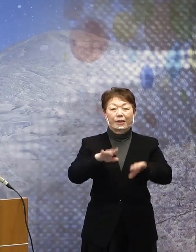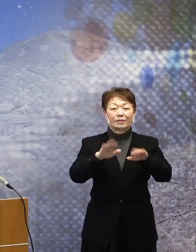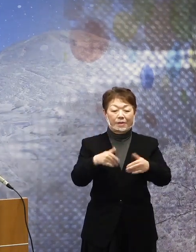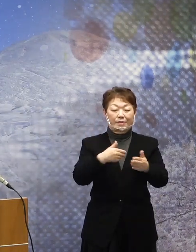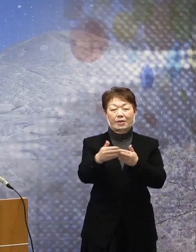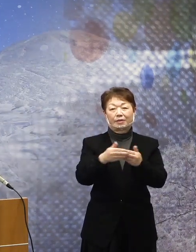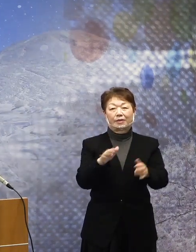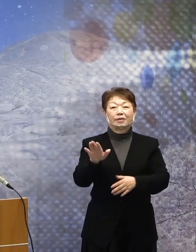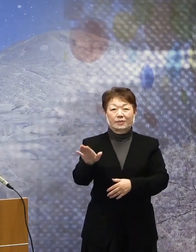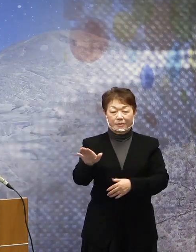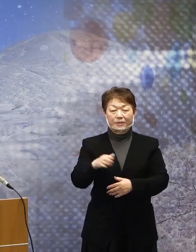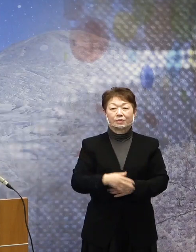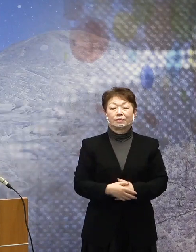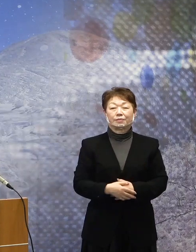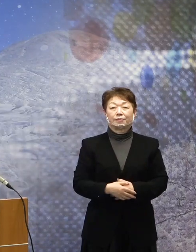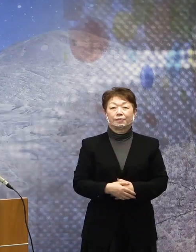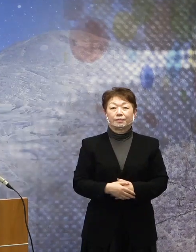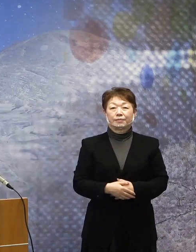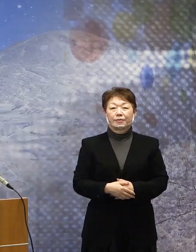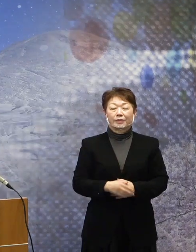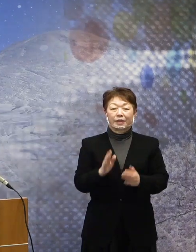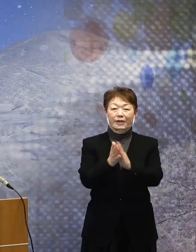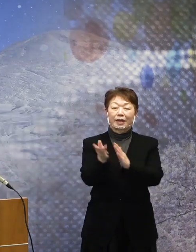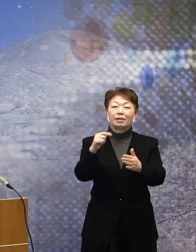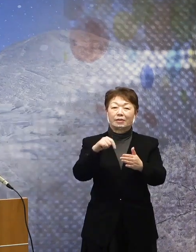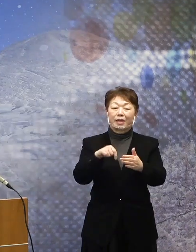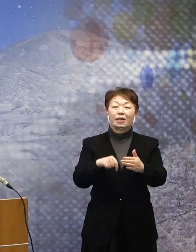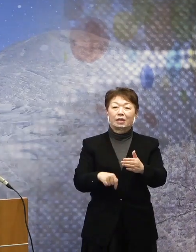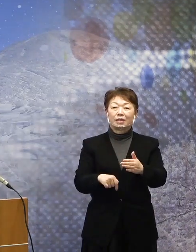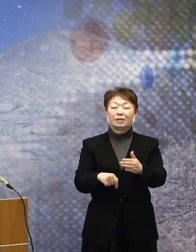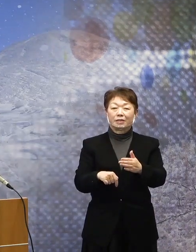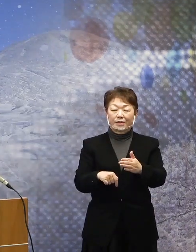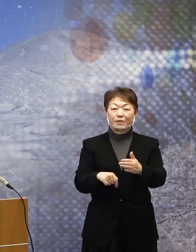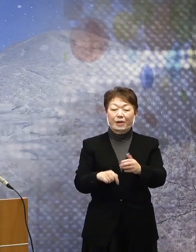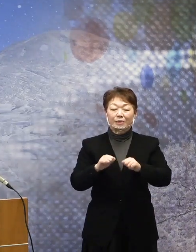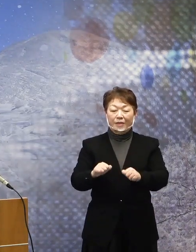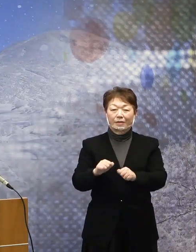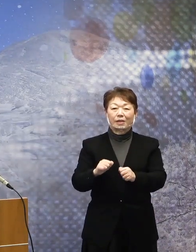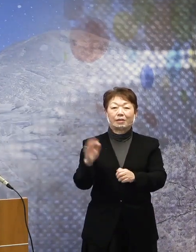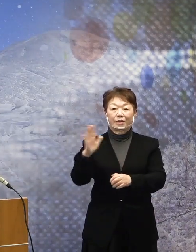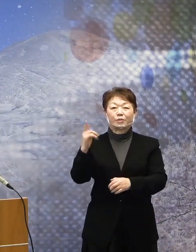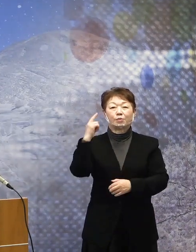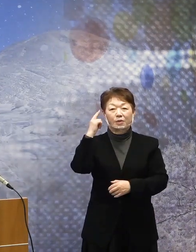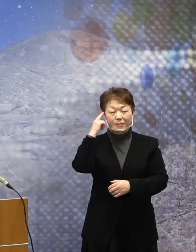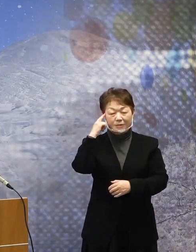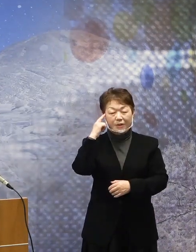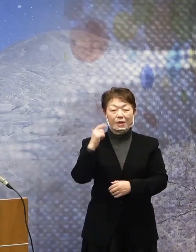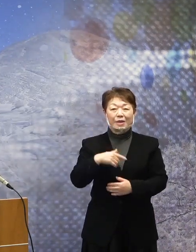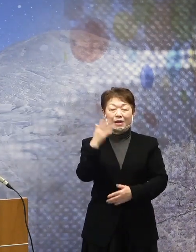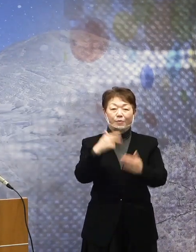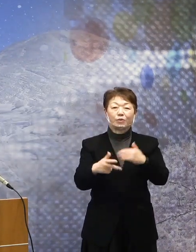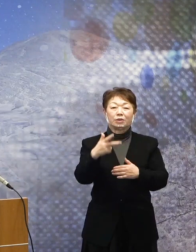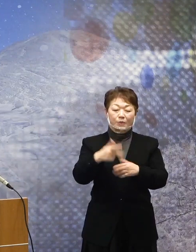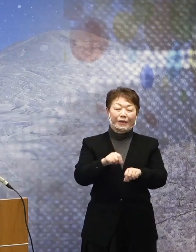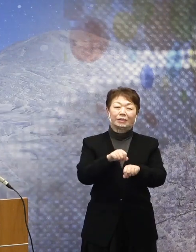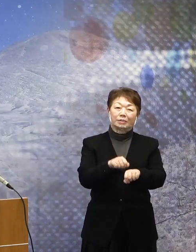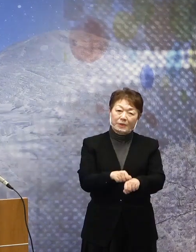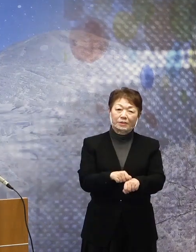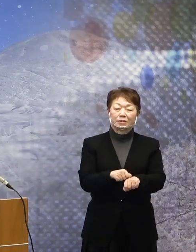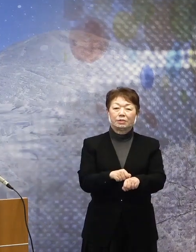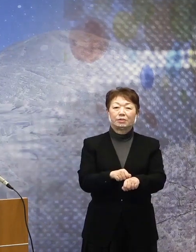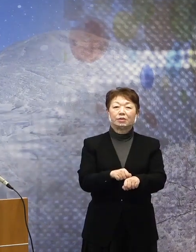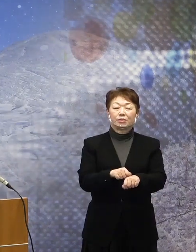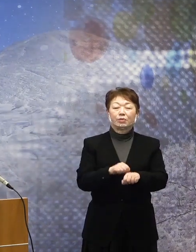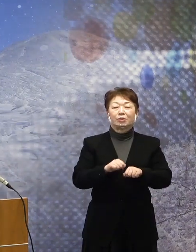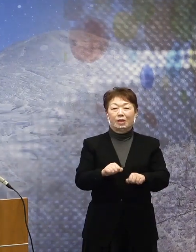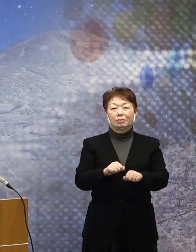経験でありますけれども、多分県内でまだ踏み込んでいることはないはずでして、それだけ厳しい措置を子どもたちにお